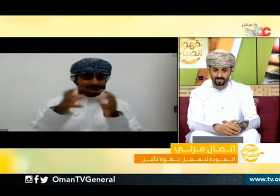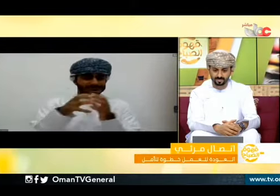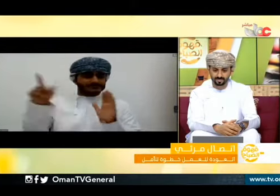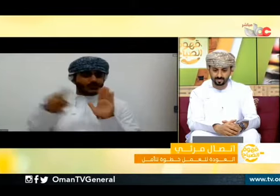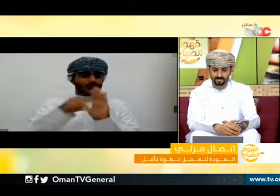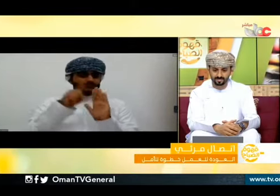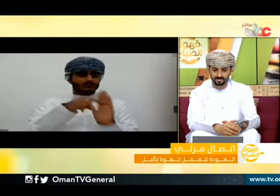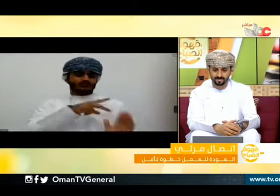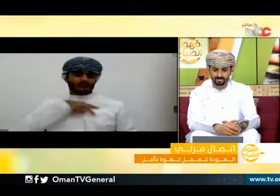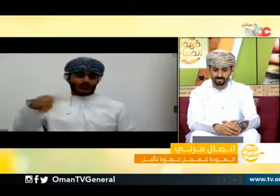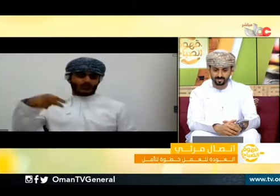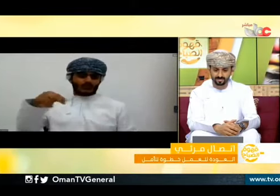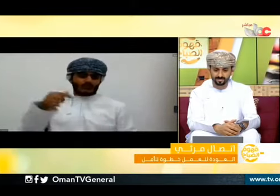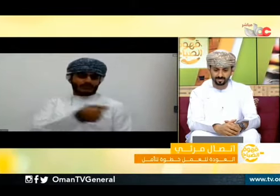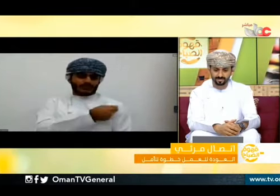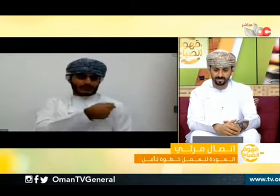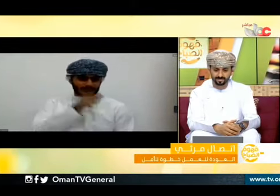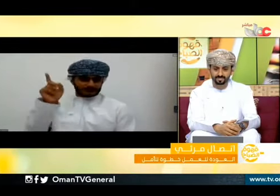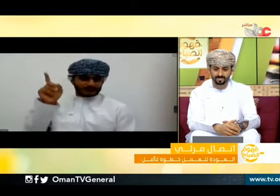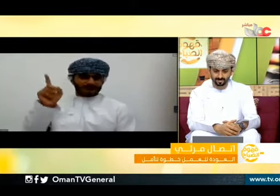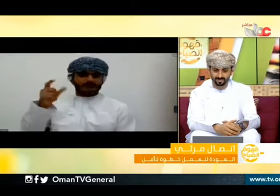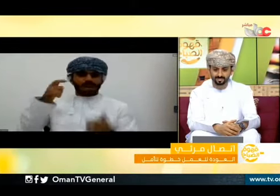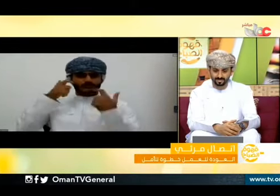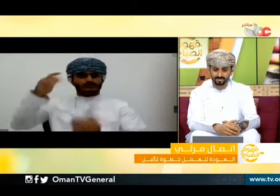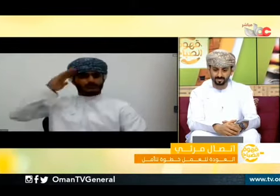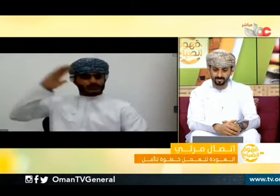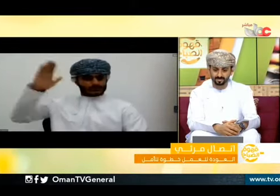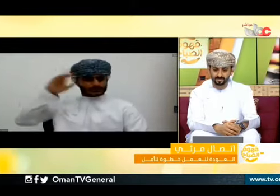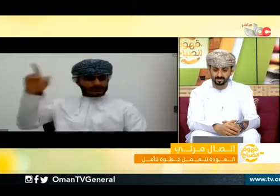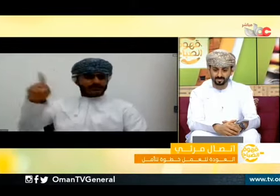التزام بالإجراءات الوقاية والشروط التي